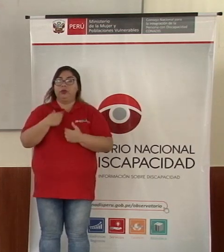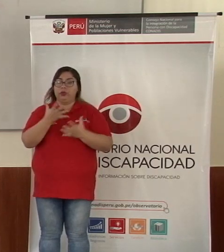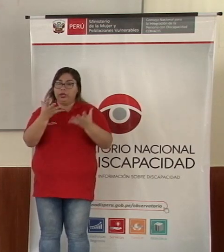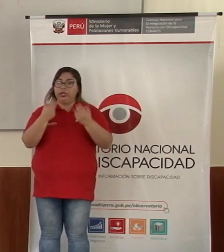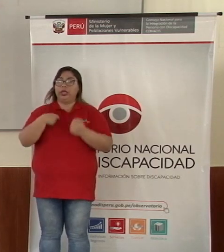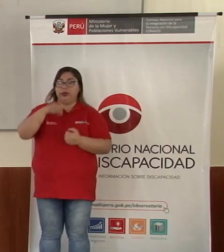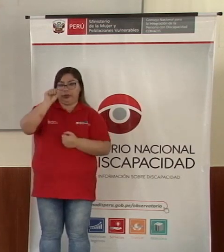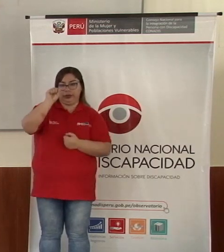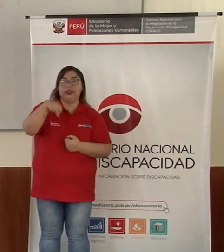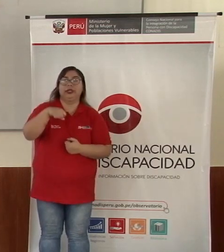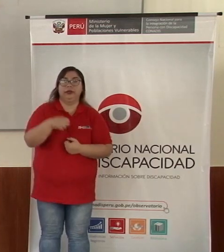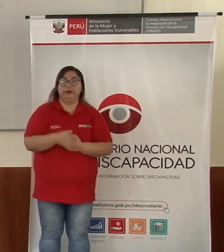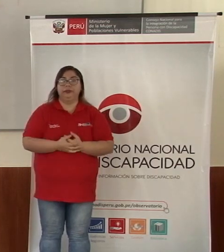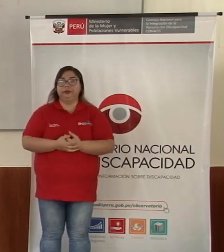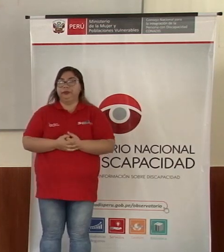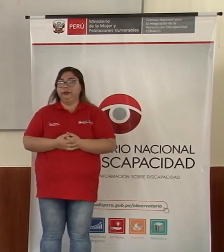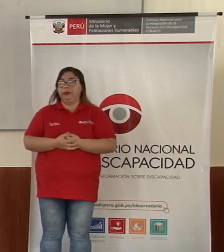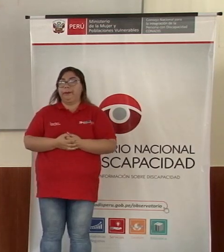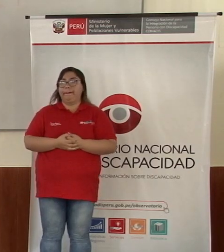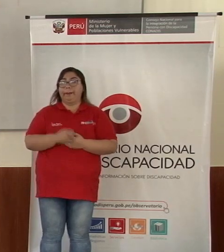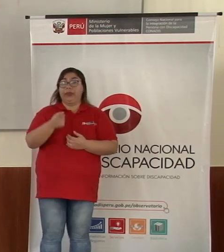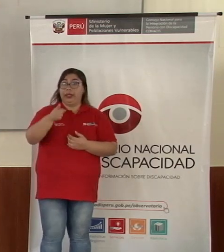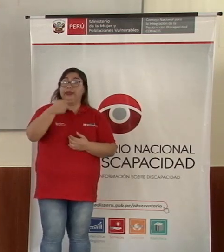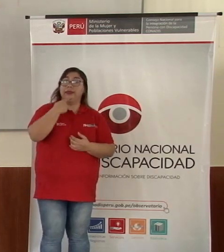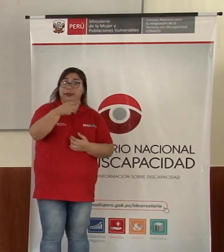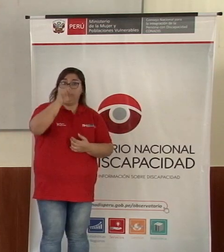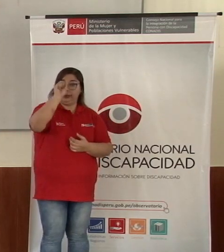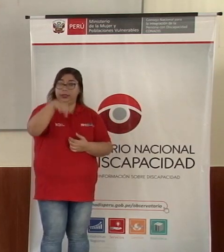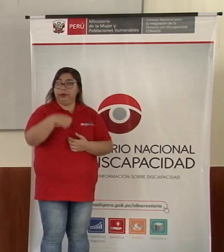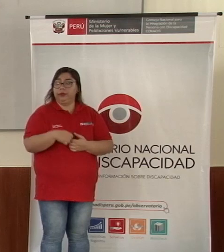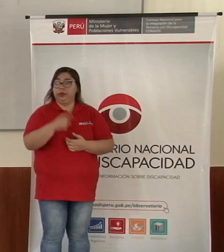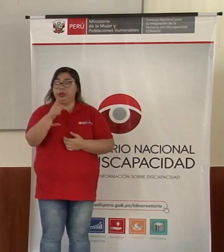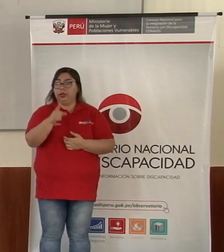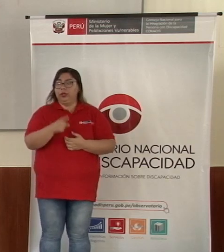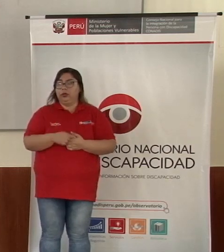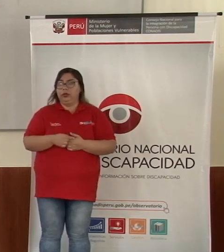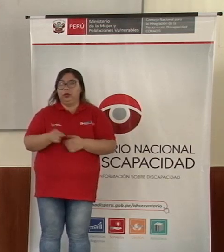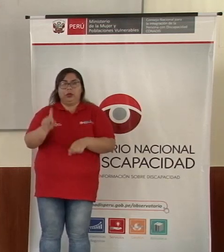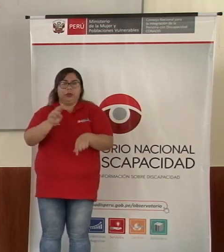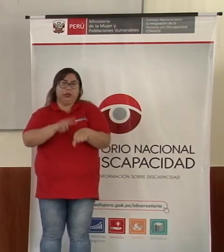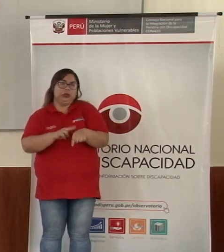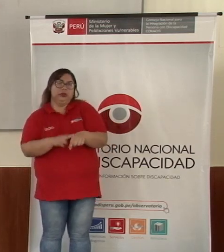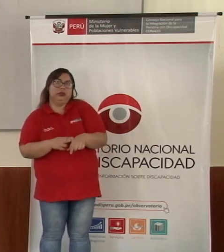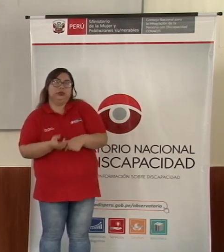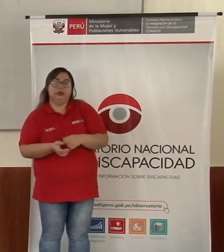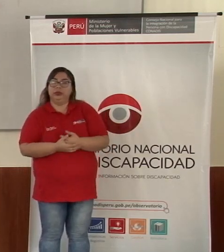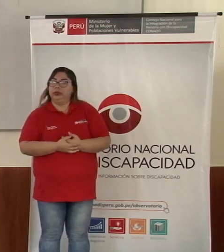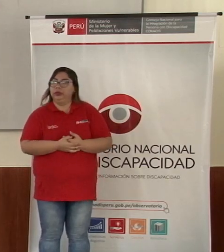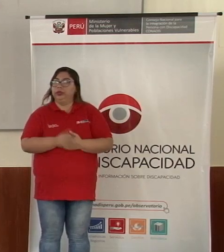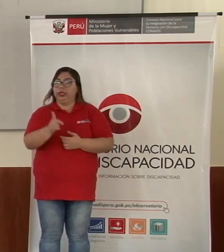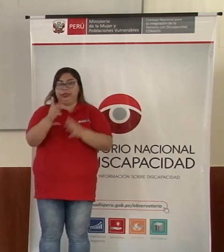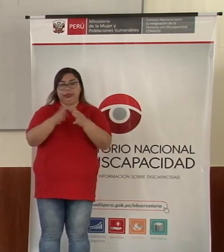tarjeta, y tú dices, sí. Ese sí, por muy intrascendente que parezca,